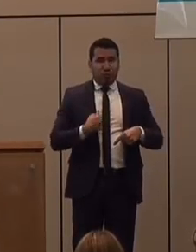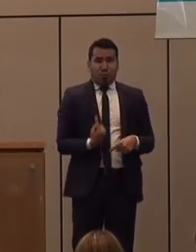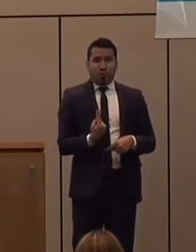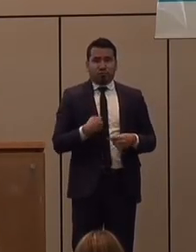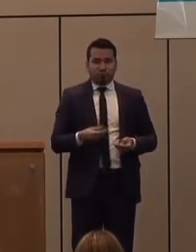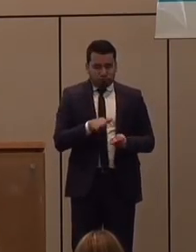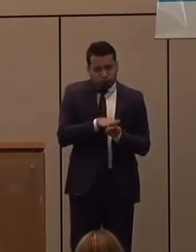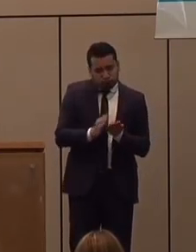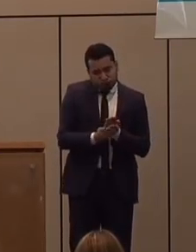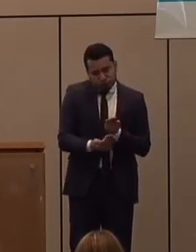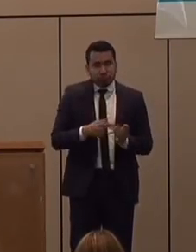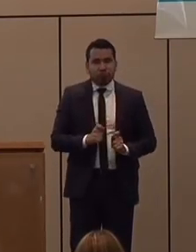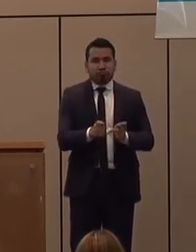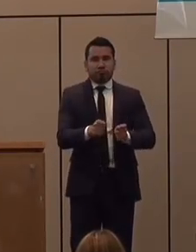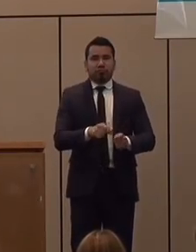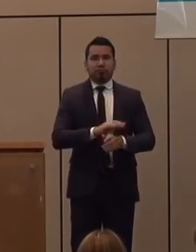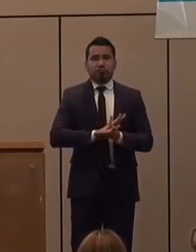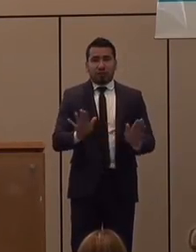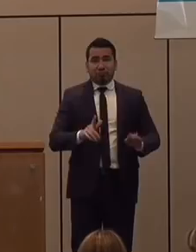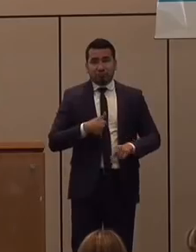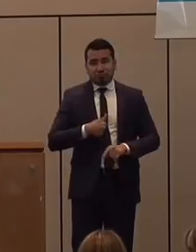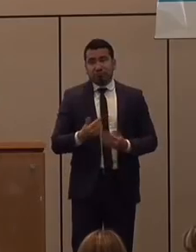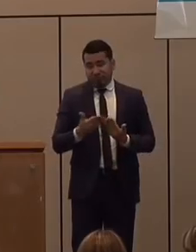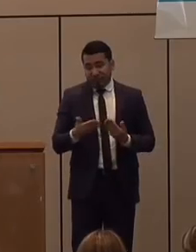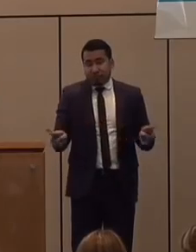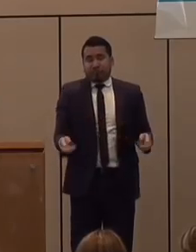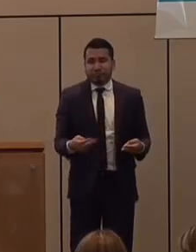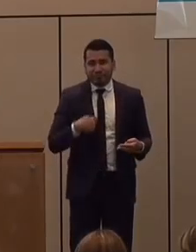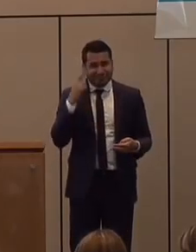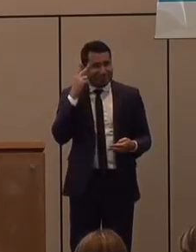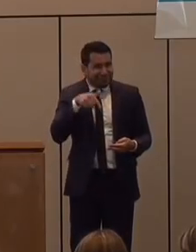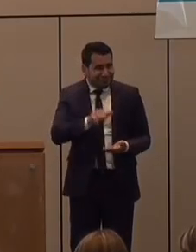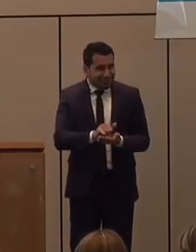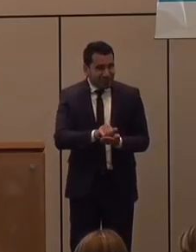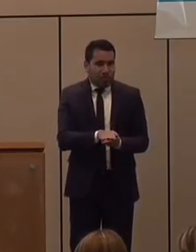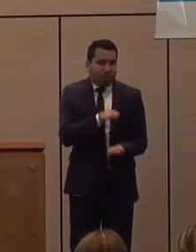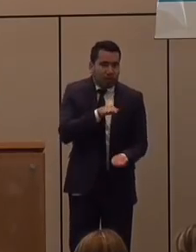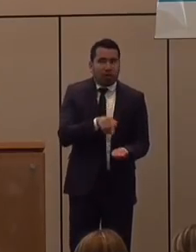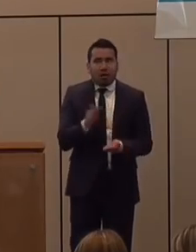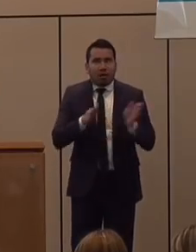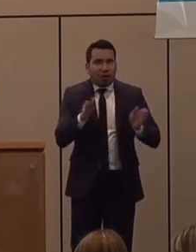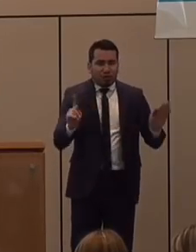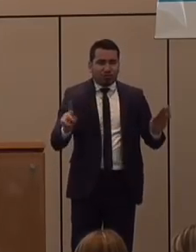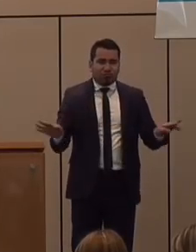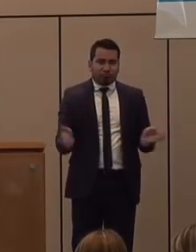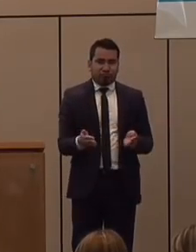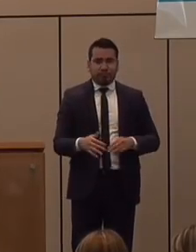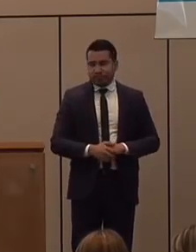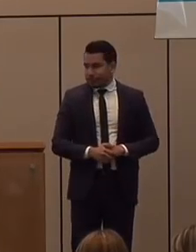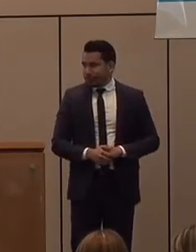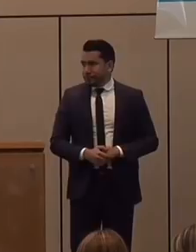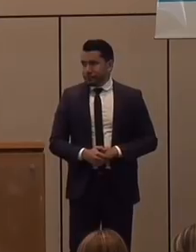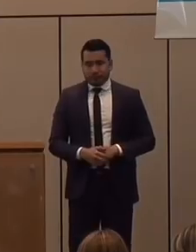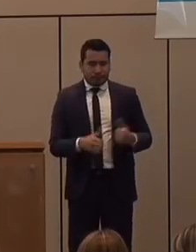sencilla unos trámites mucho más sencillos dentro de toda esta lógica de menos trámites más simple muchas gracias viceministro y otra